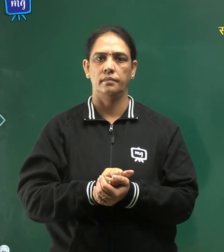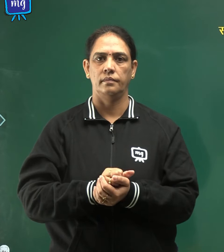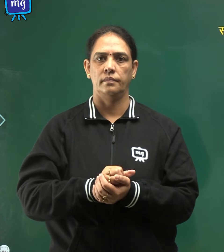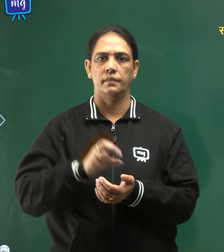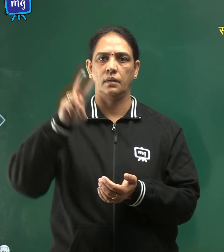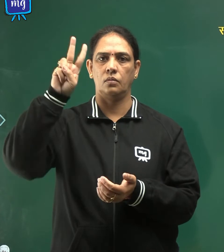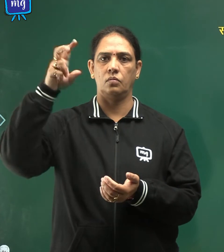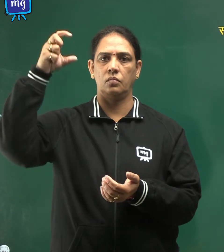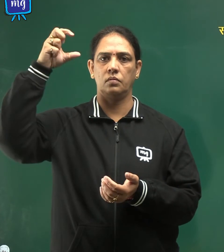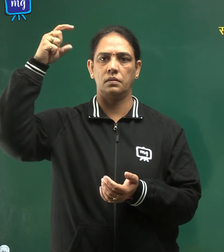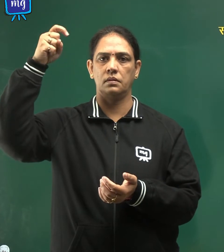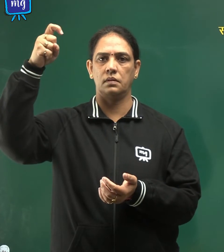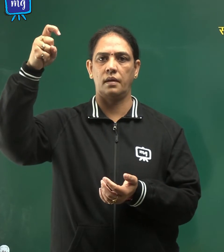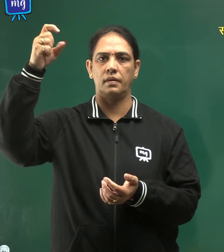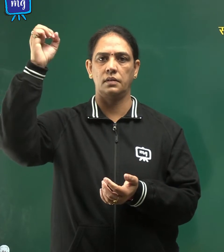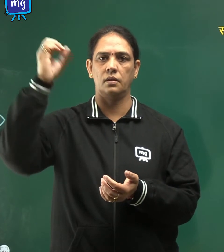270,